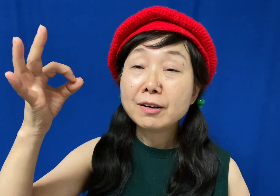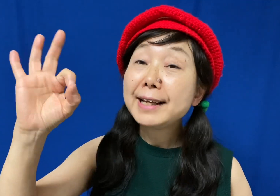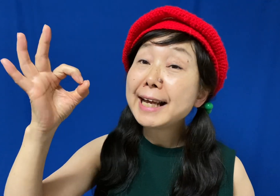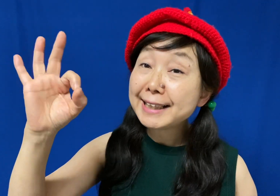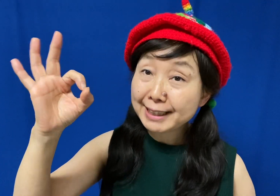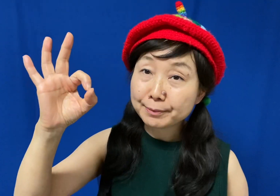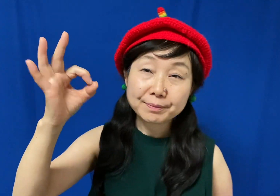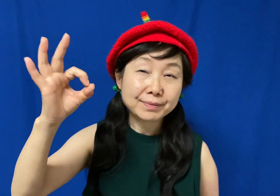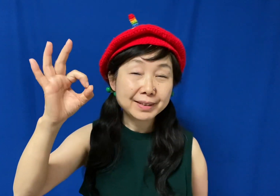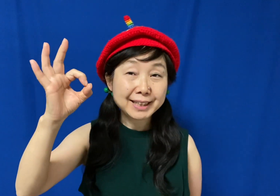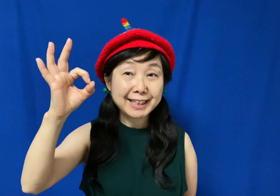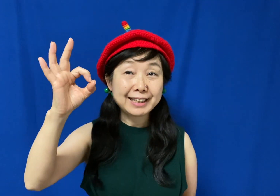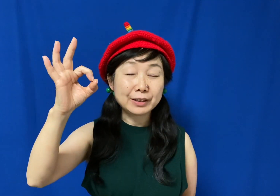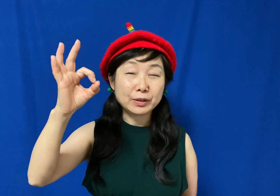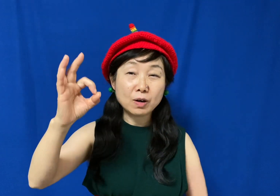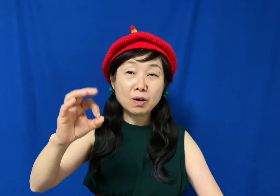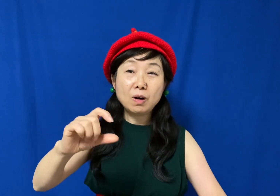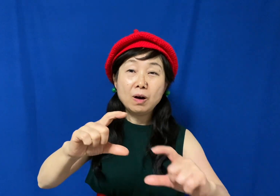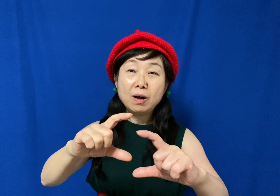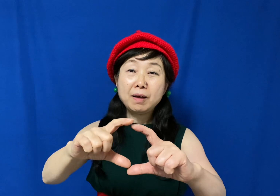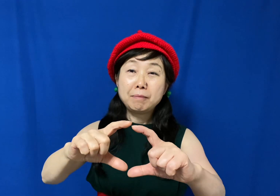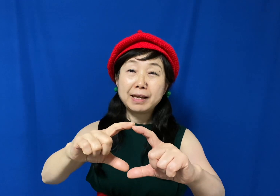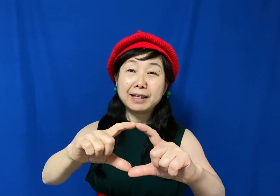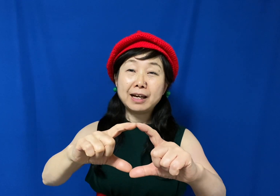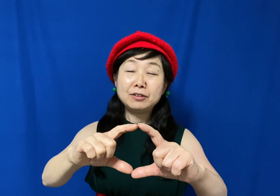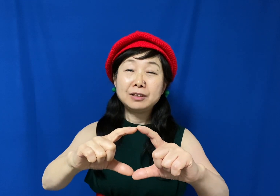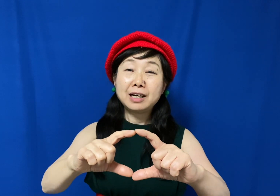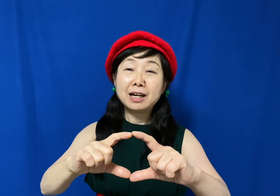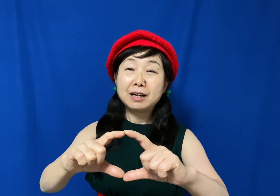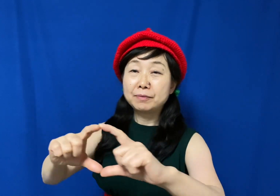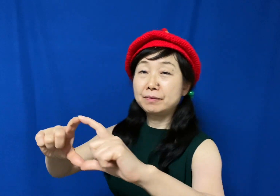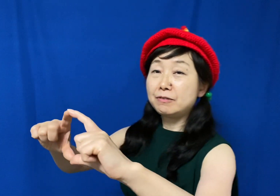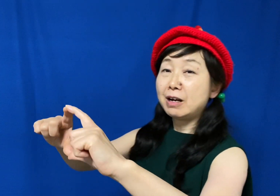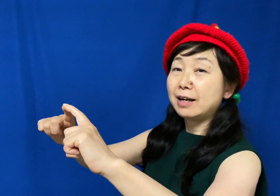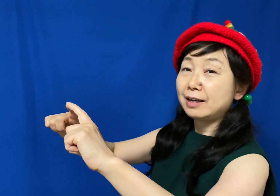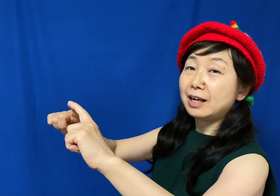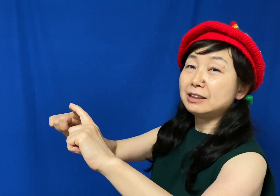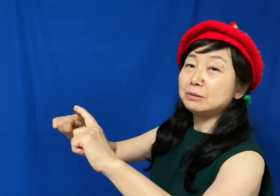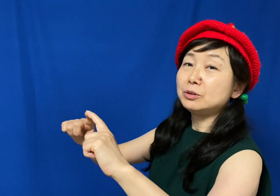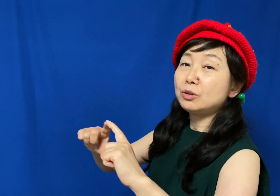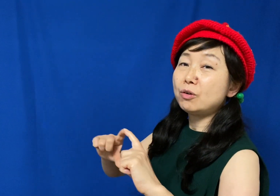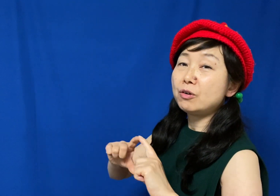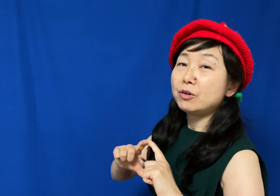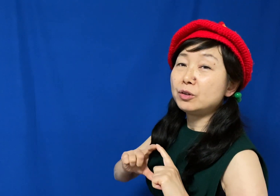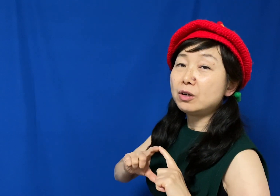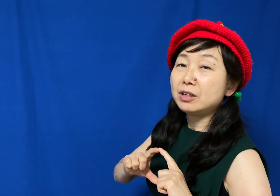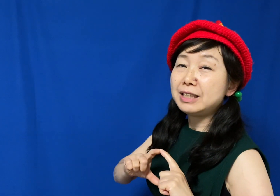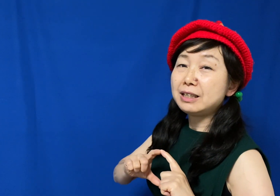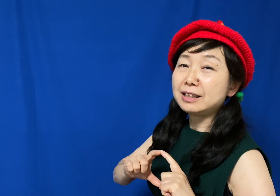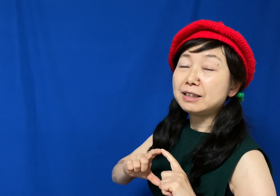で金のメダルが、輪っかが自分の方のに来ます